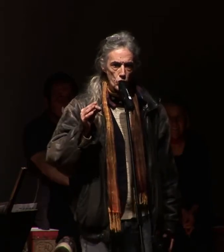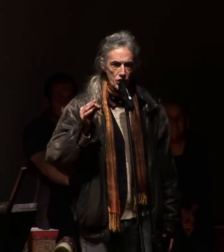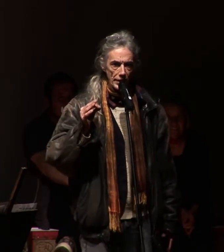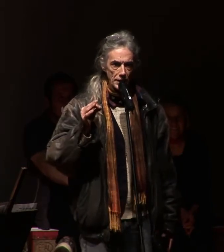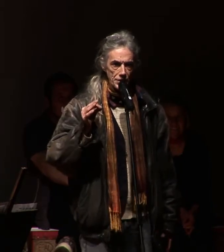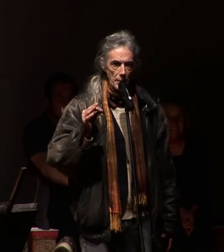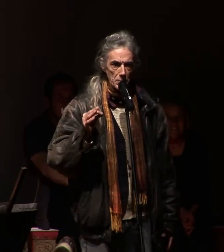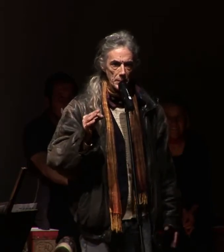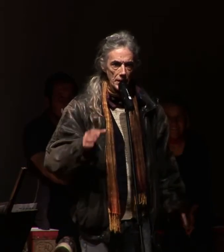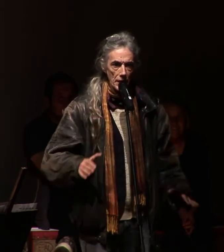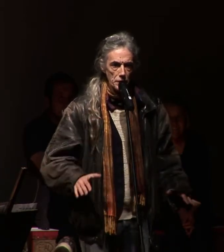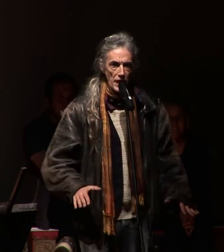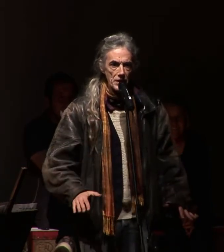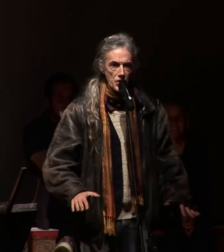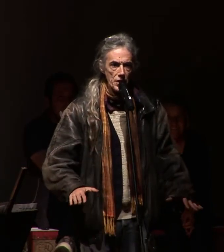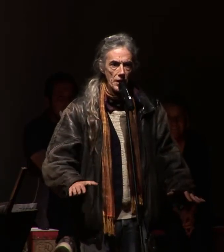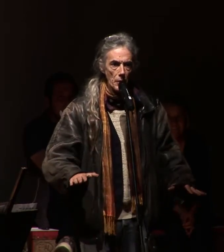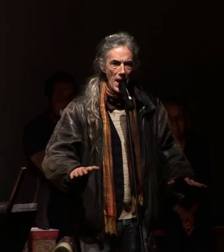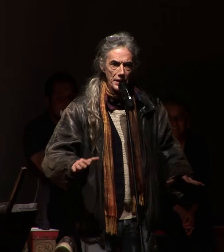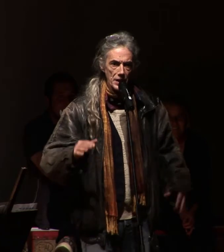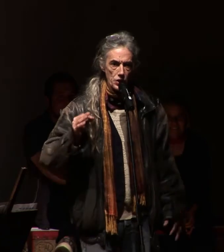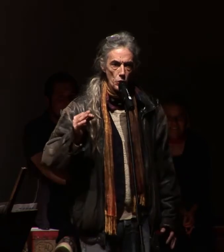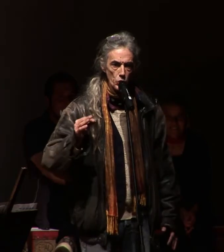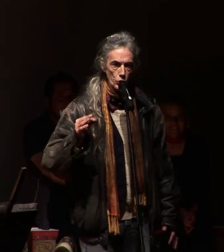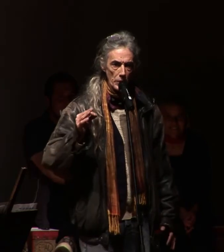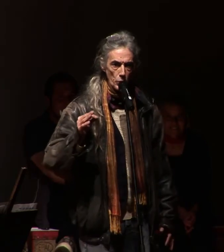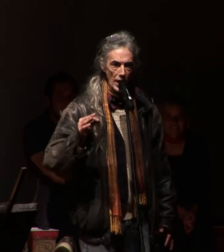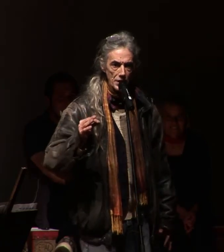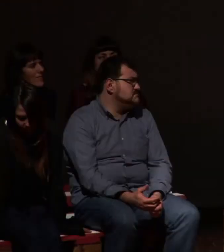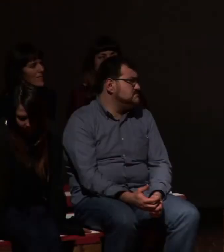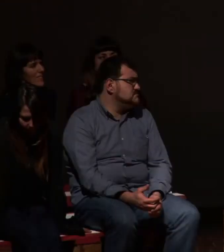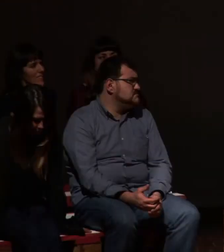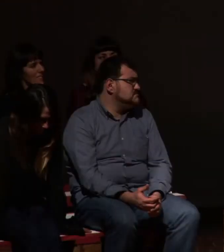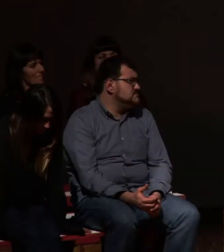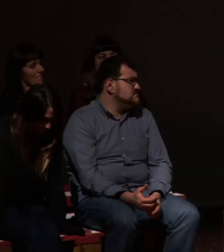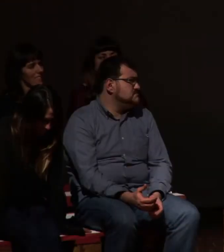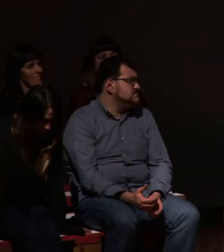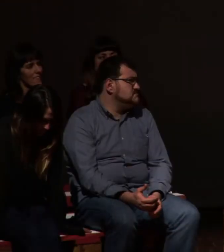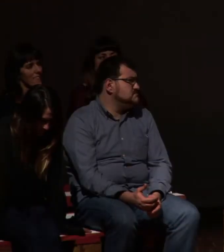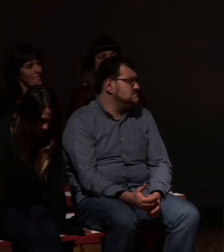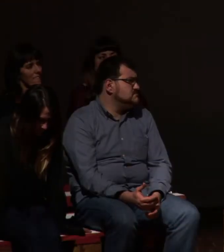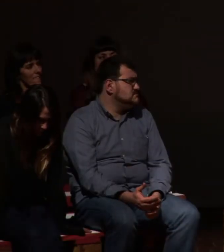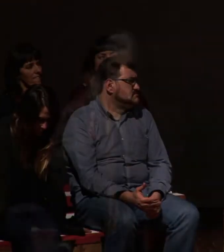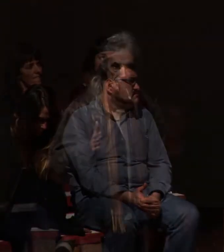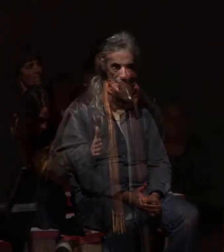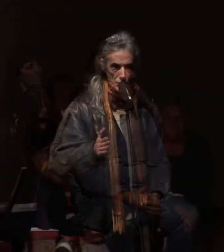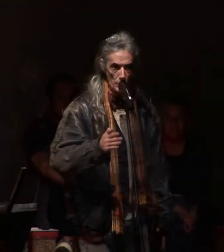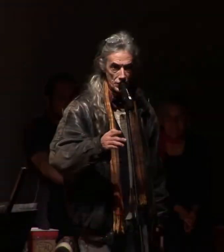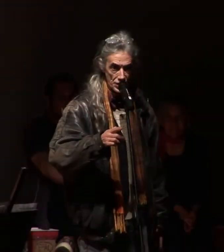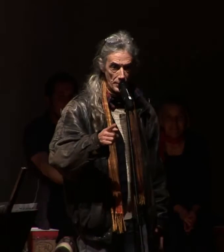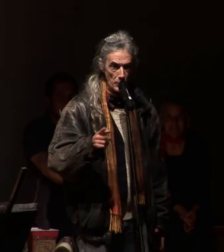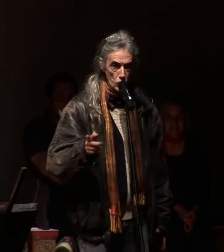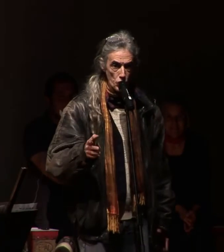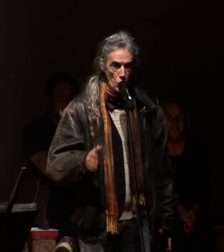doctor constata que estem vivint la infància del mag, que som contemporanis de la infància del mag, que els desplaçats